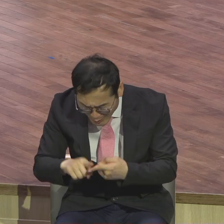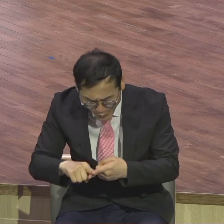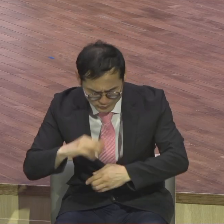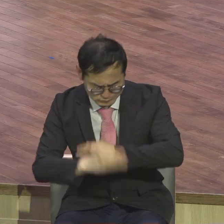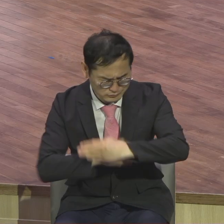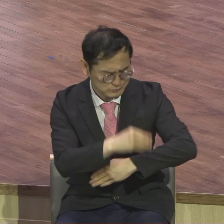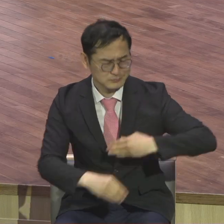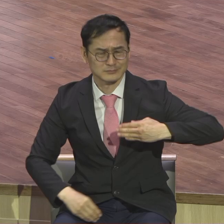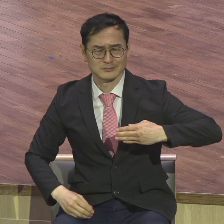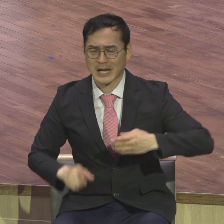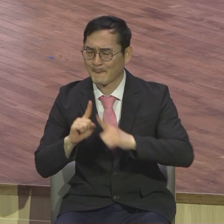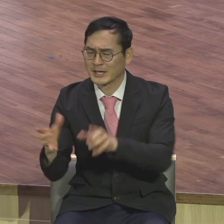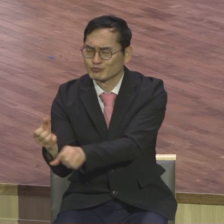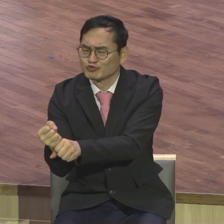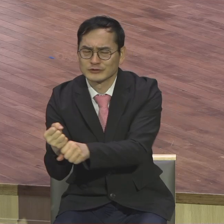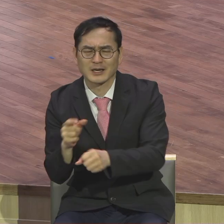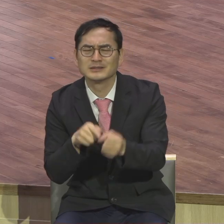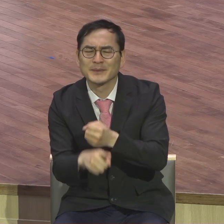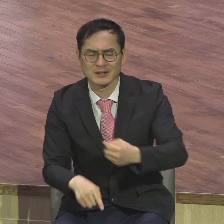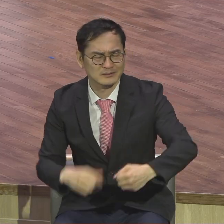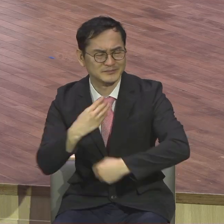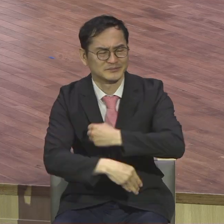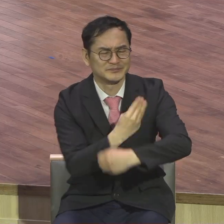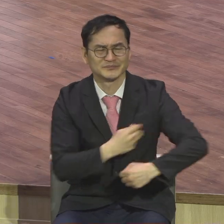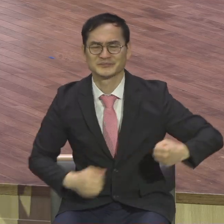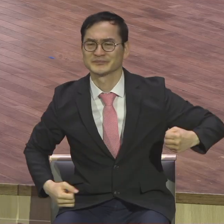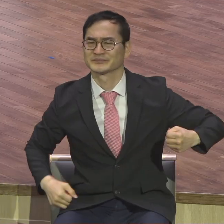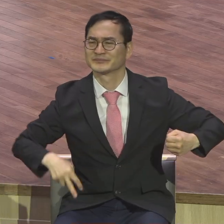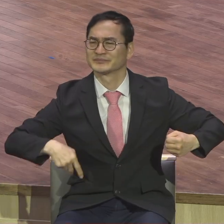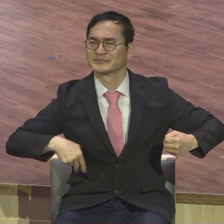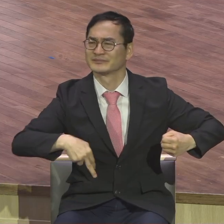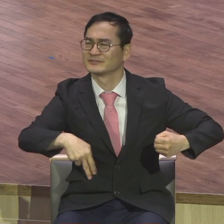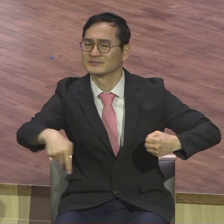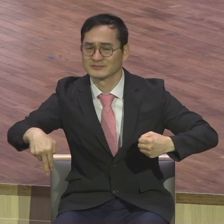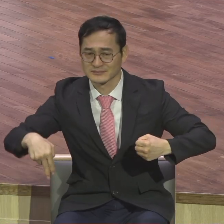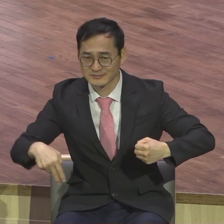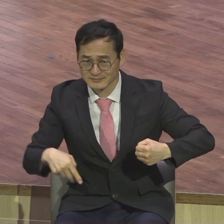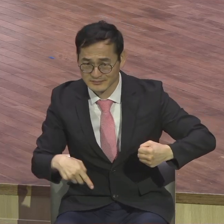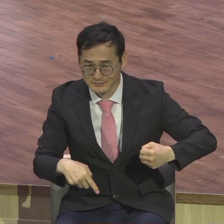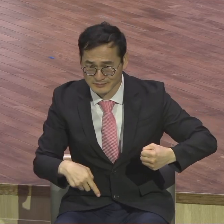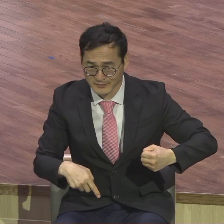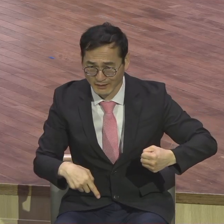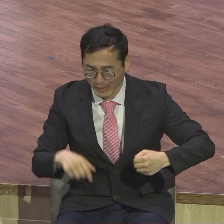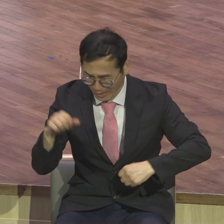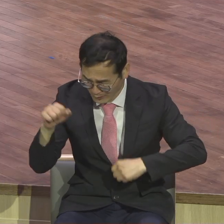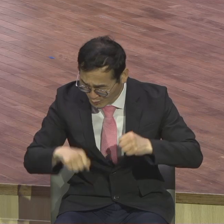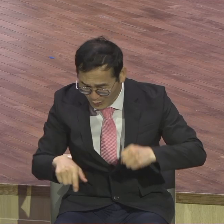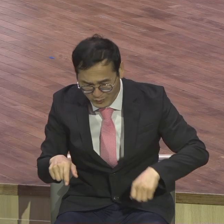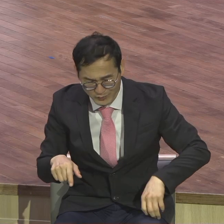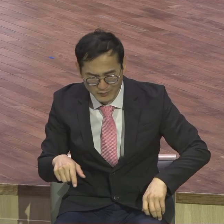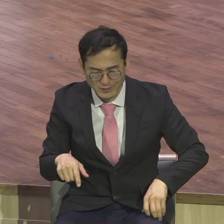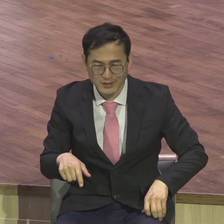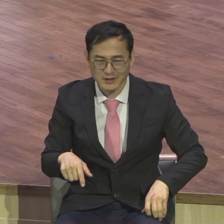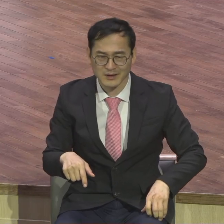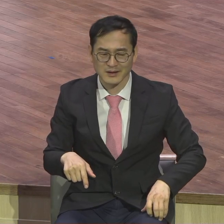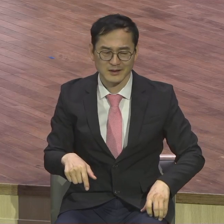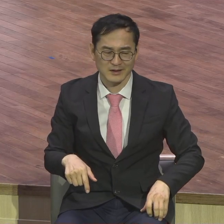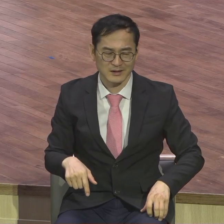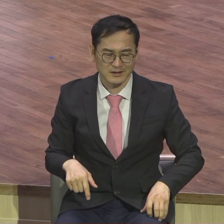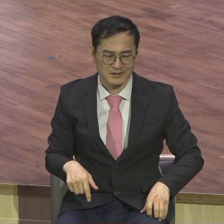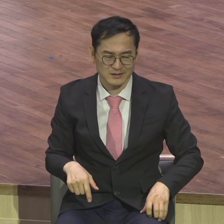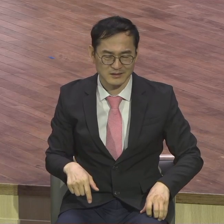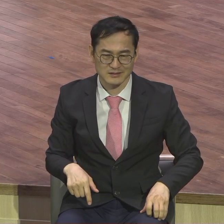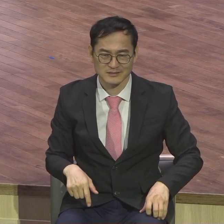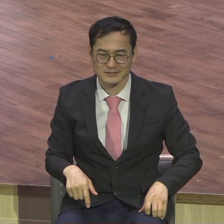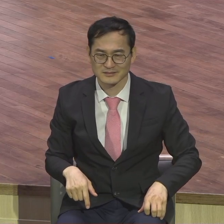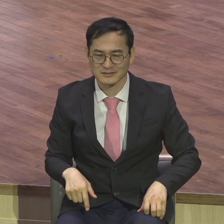이리 다녀요. 내 말씀 잡고 다닌다. 그 말이 주벌 끝매가 다녀요. 말입니까. 이마에 딱 매요. 이마에 박스 딱